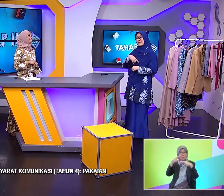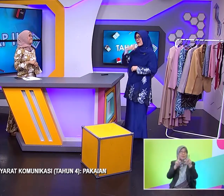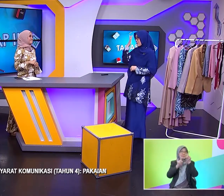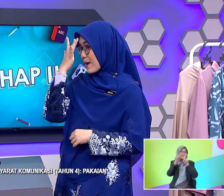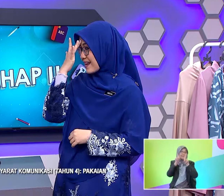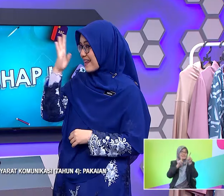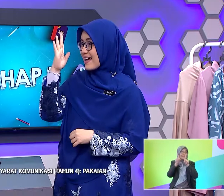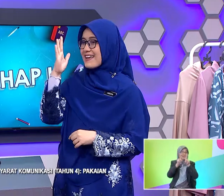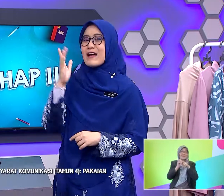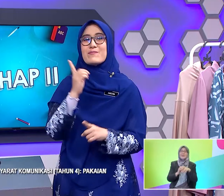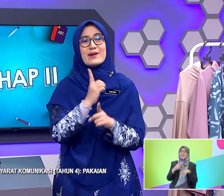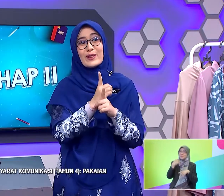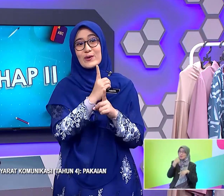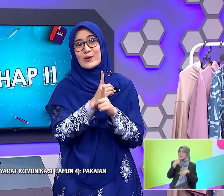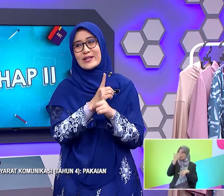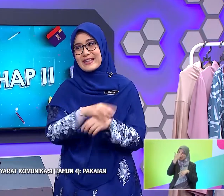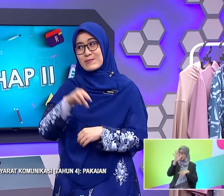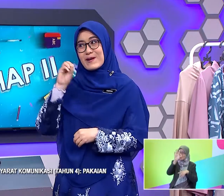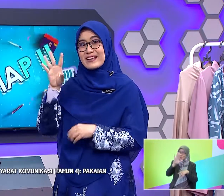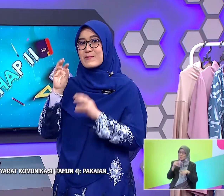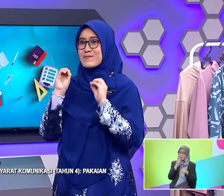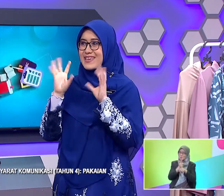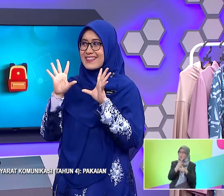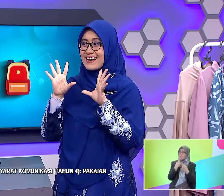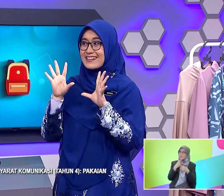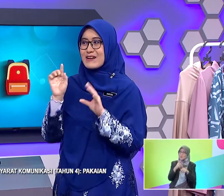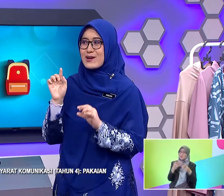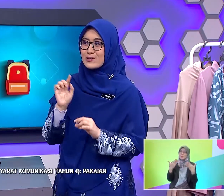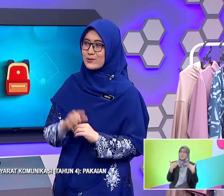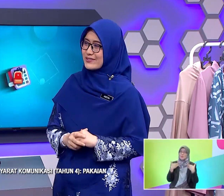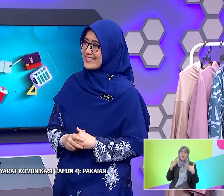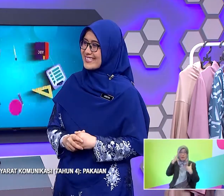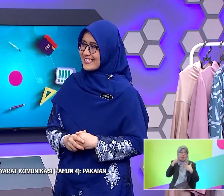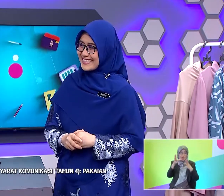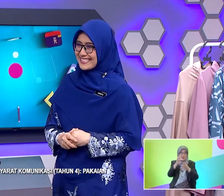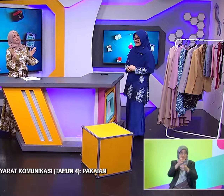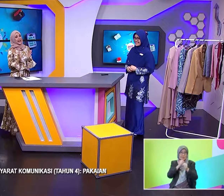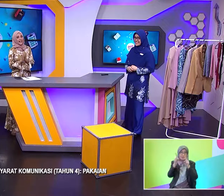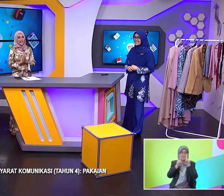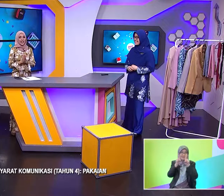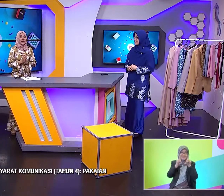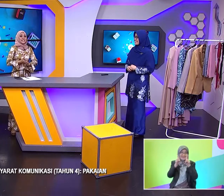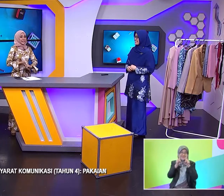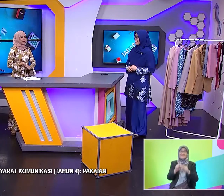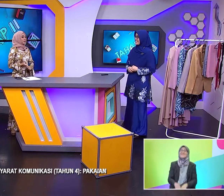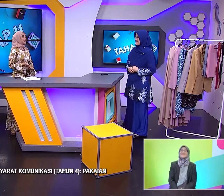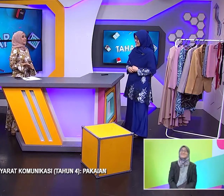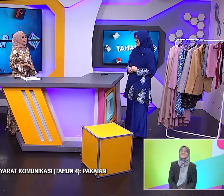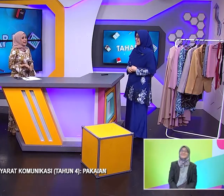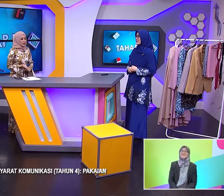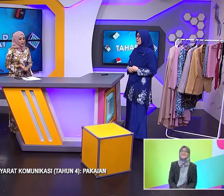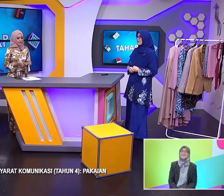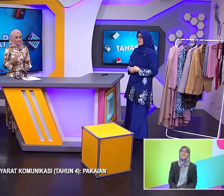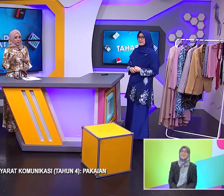siapa ya pandai yang betul Gitu bagi bintang dekat baju tuh oke baiklah cego